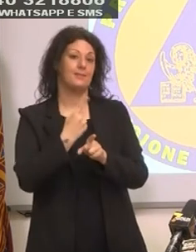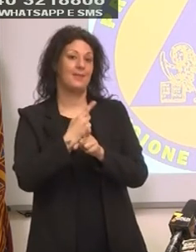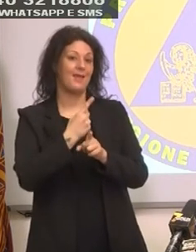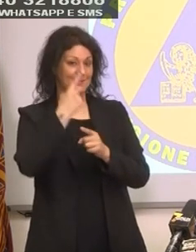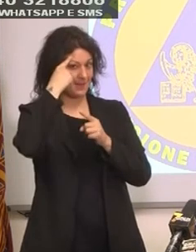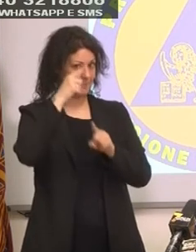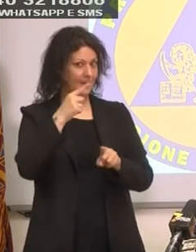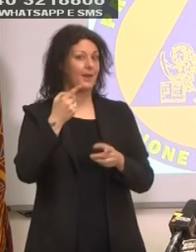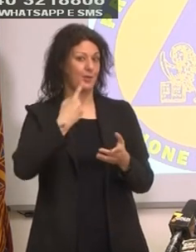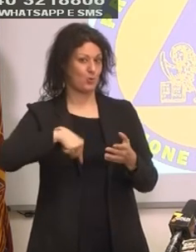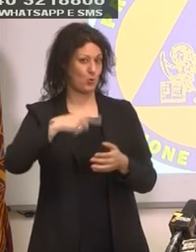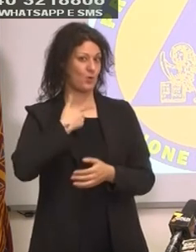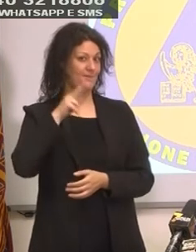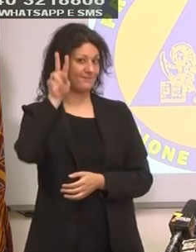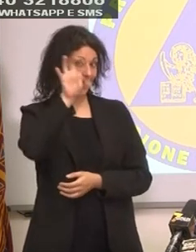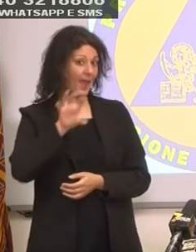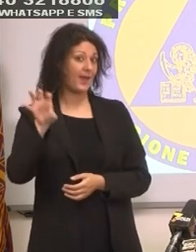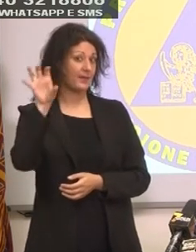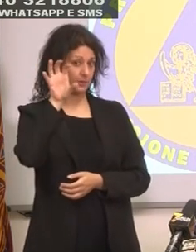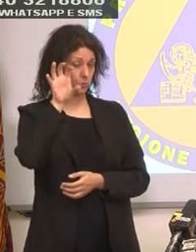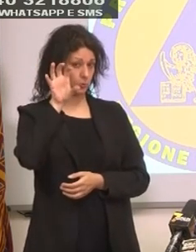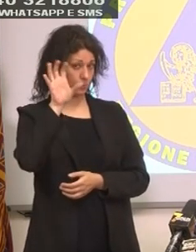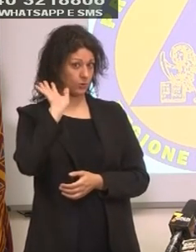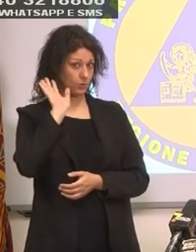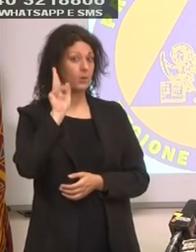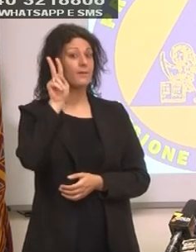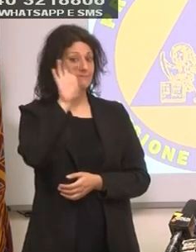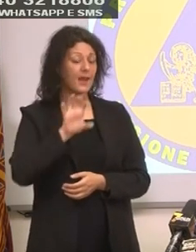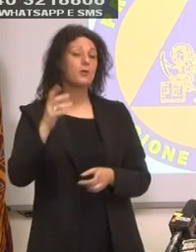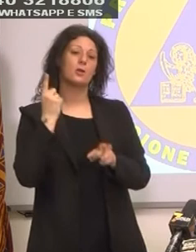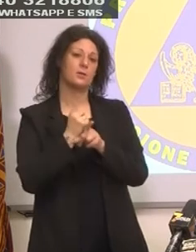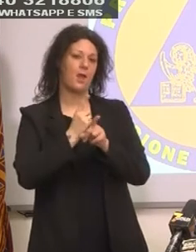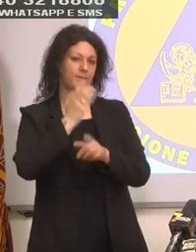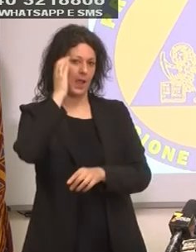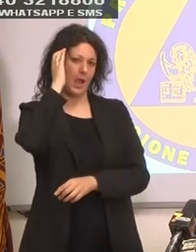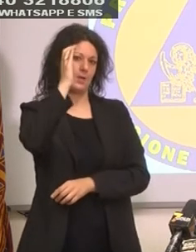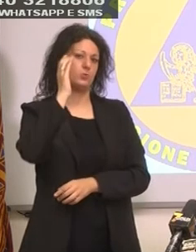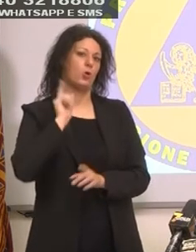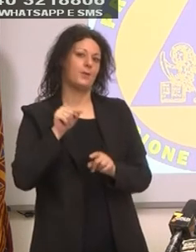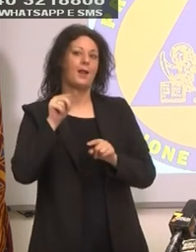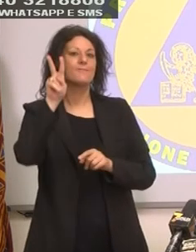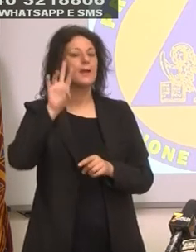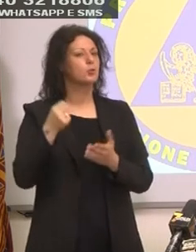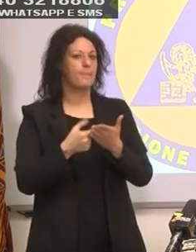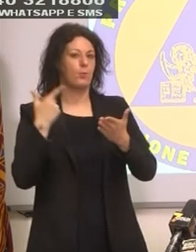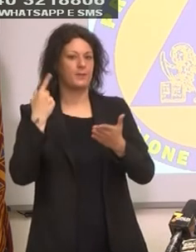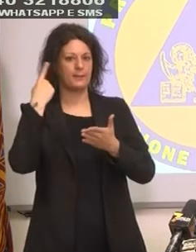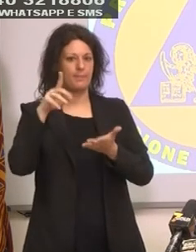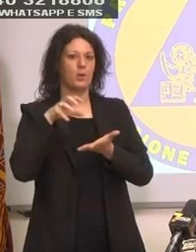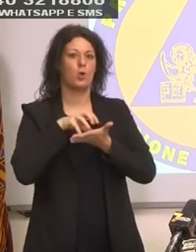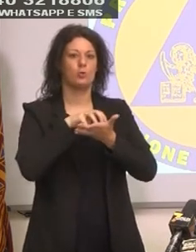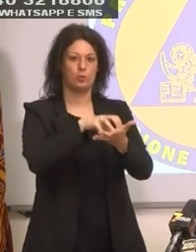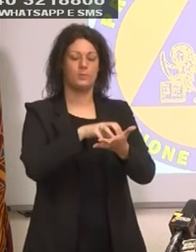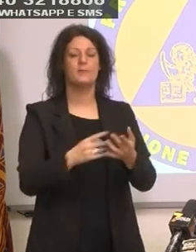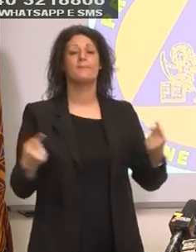chiama Veneto e non possono fare il menù senza aver sentito il commensale, uno dei commensali più importanti. E a Roma